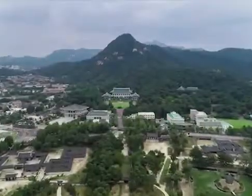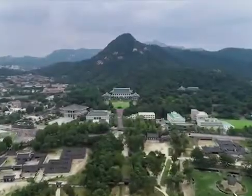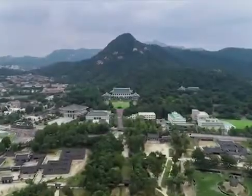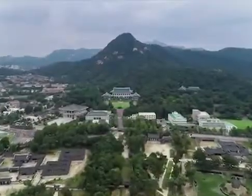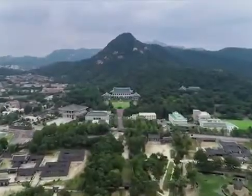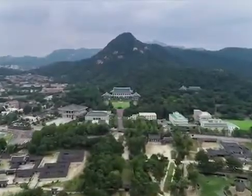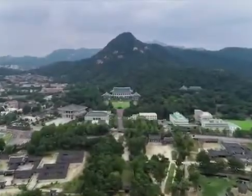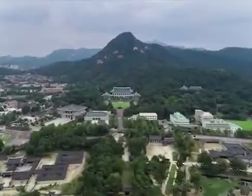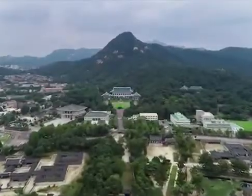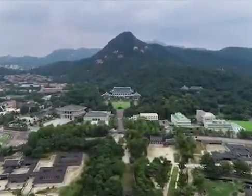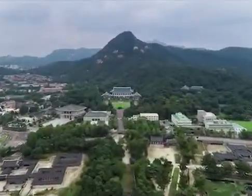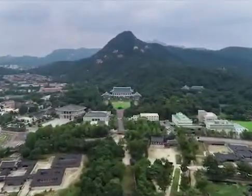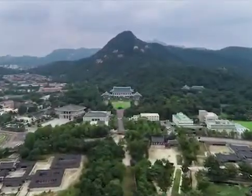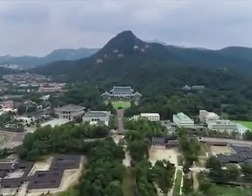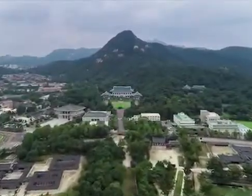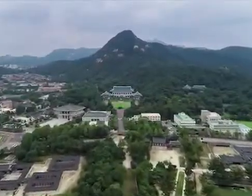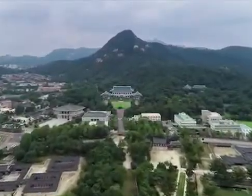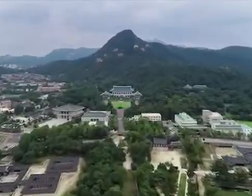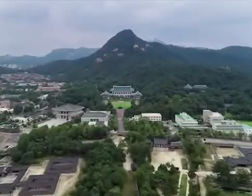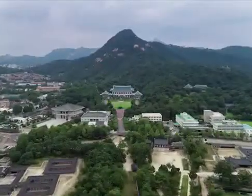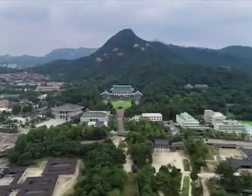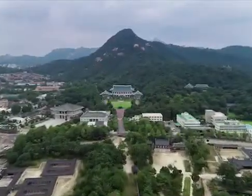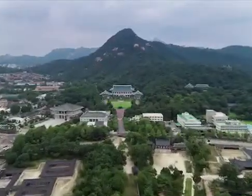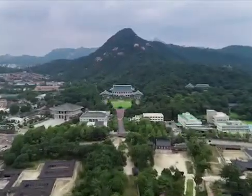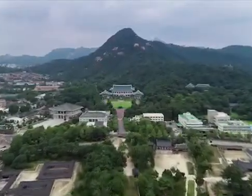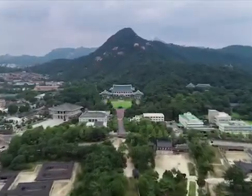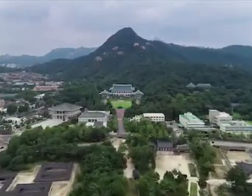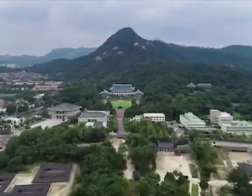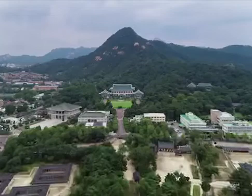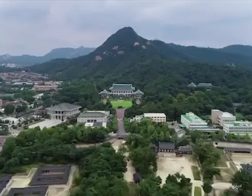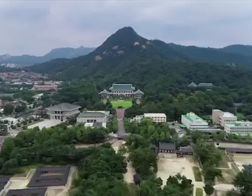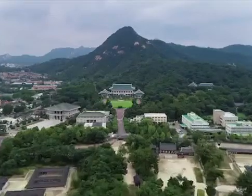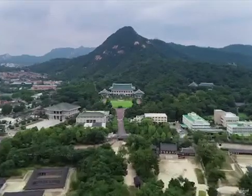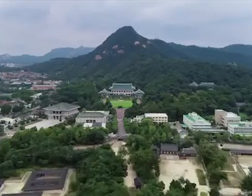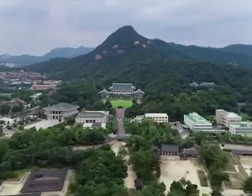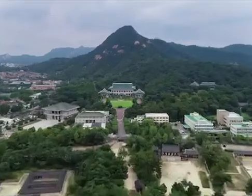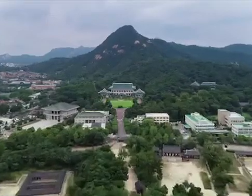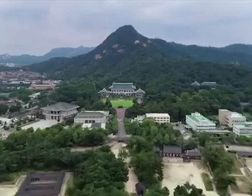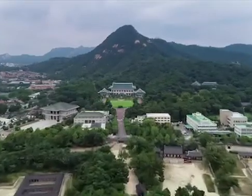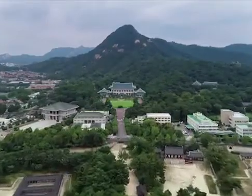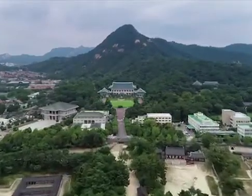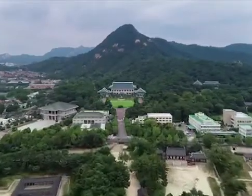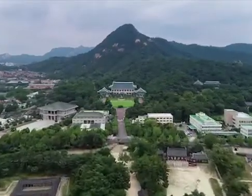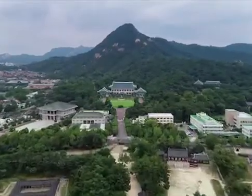경복궁 너머로 북악산이 펼쳐져 있고 산자락에는 파란 기와지붕의 청와대가 자리해 있다.